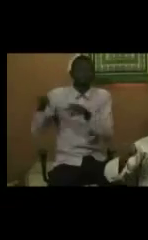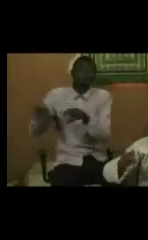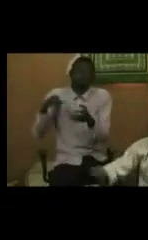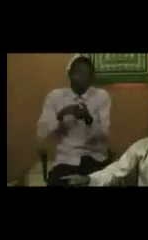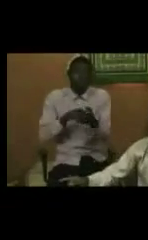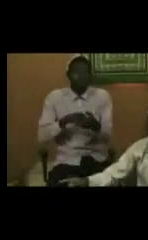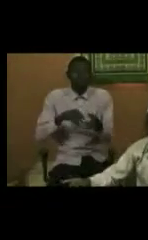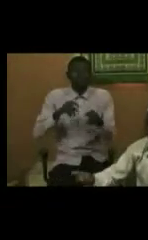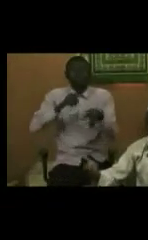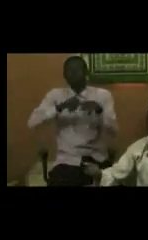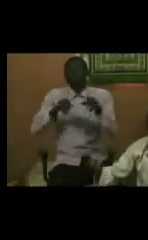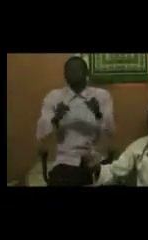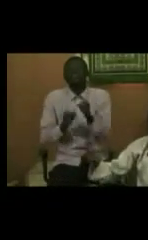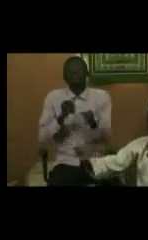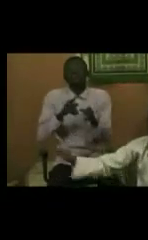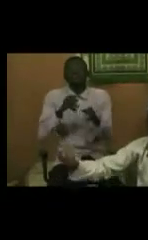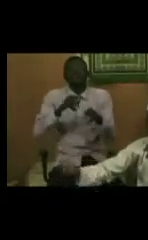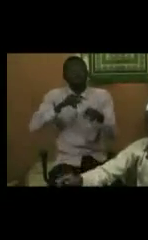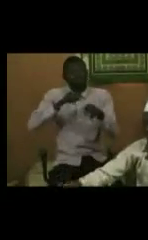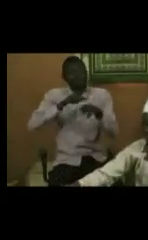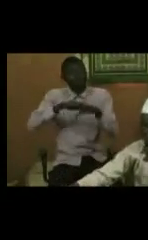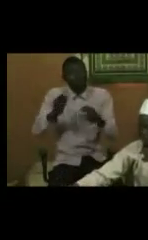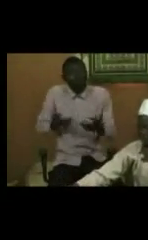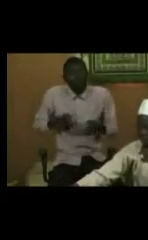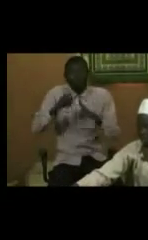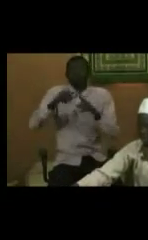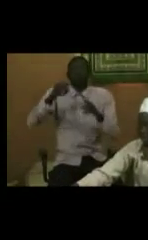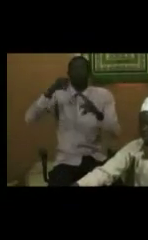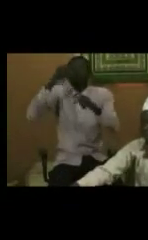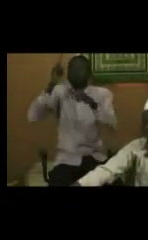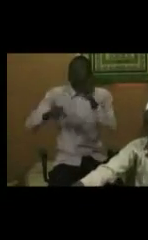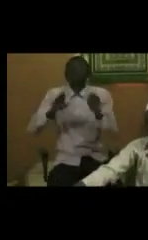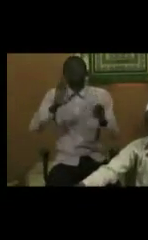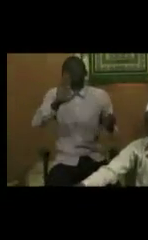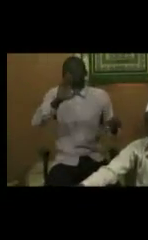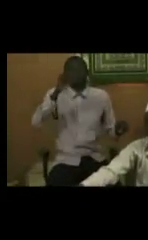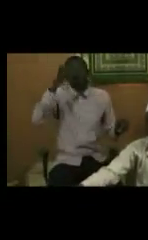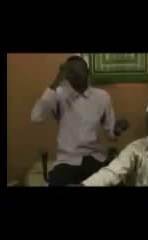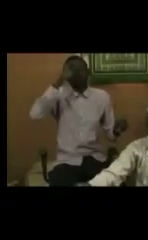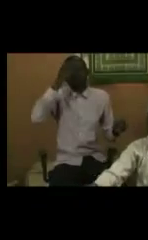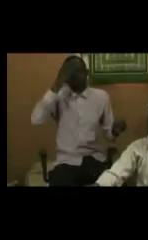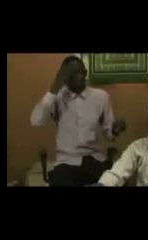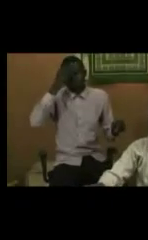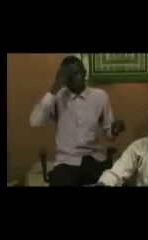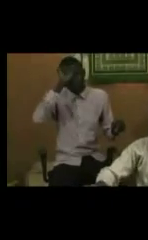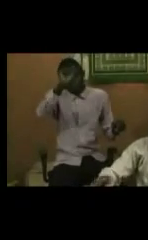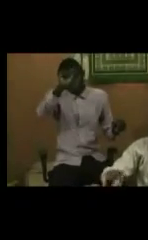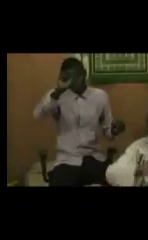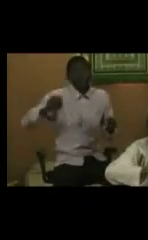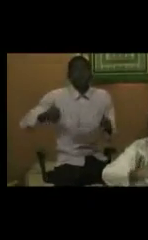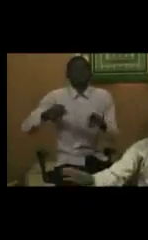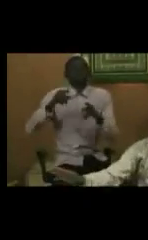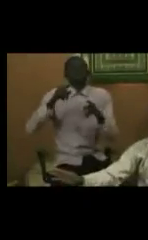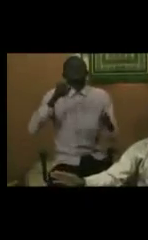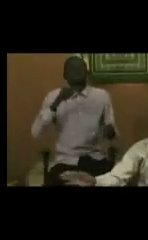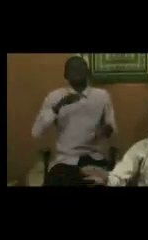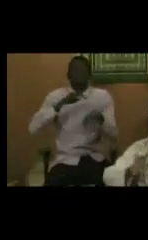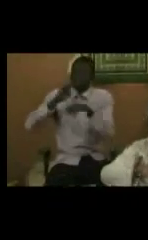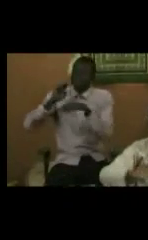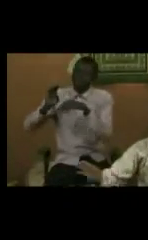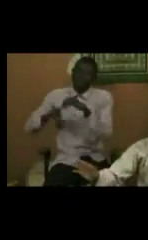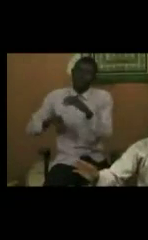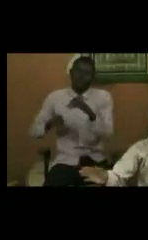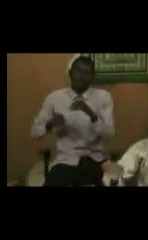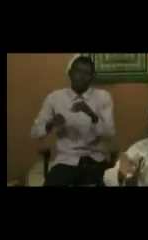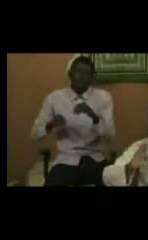ladina kafaru laysa bi shart ke se majemu nu sharia to ba ti rin ajo eni rin